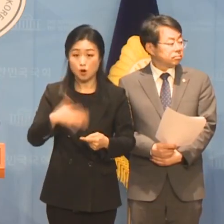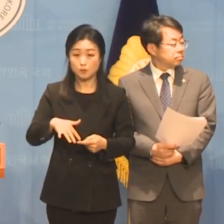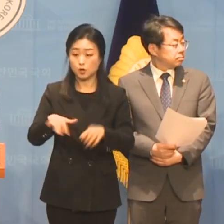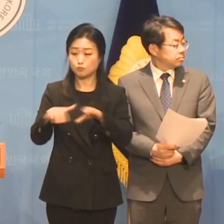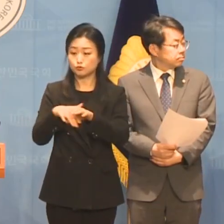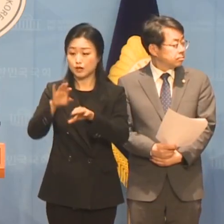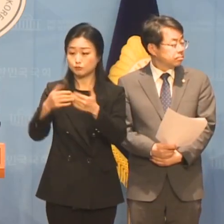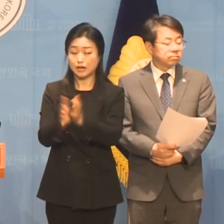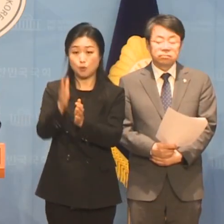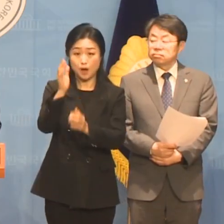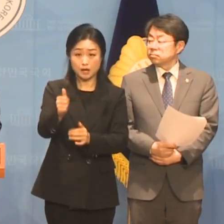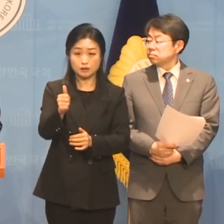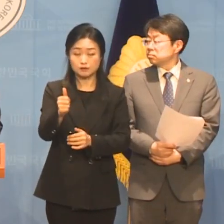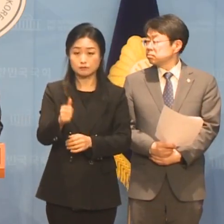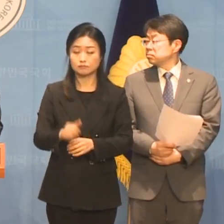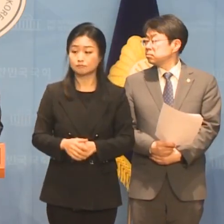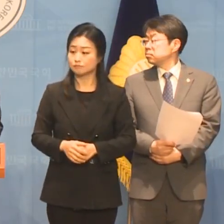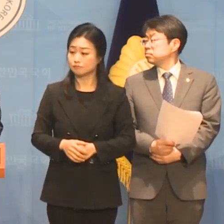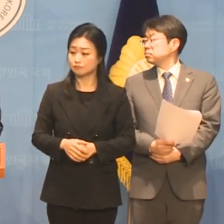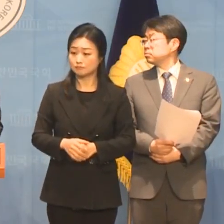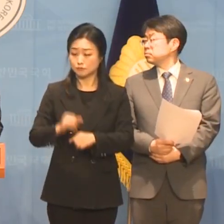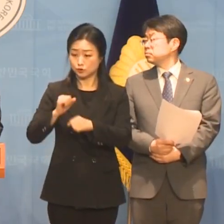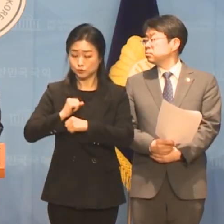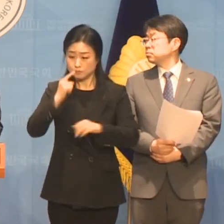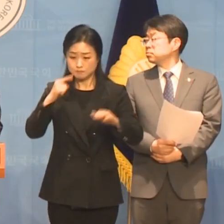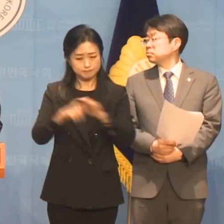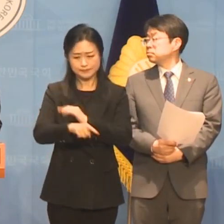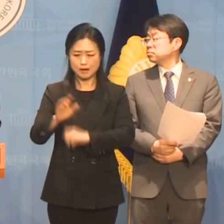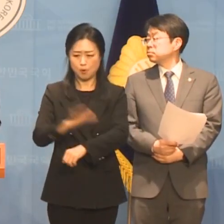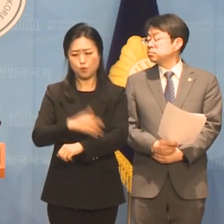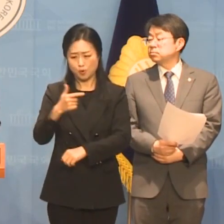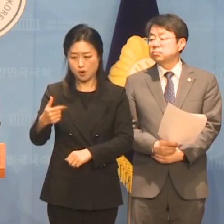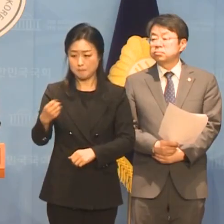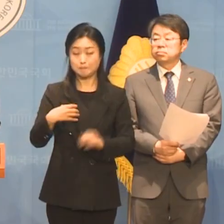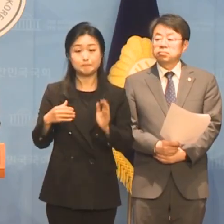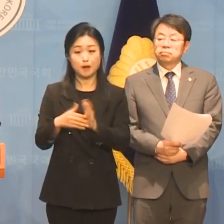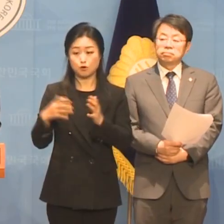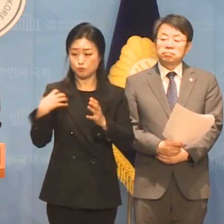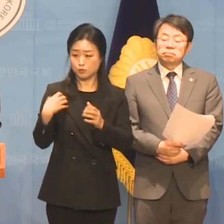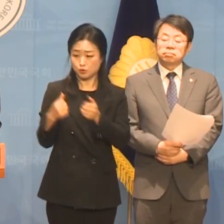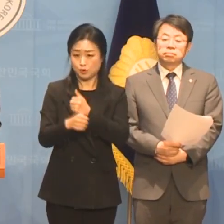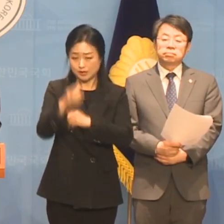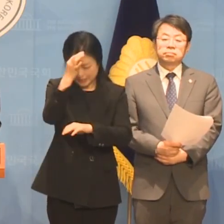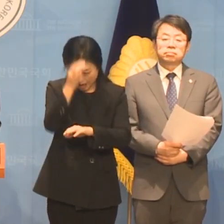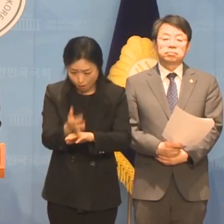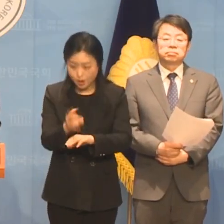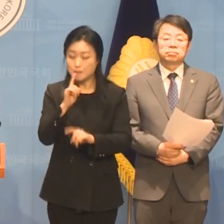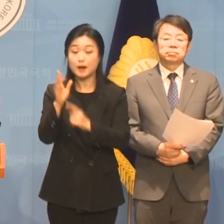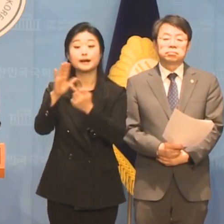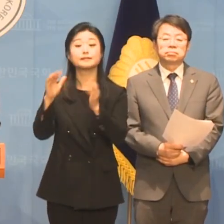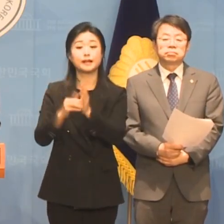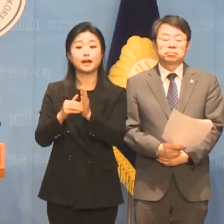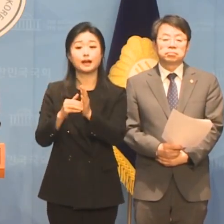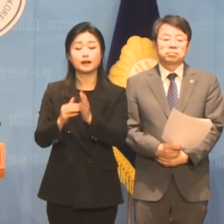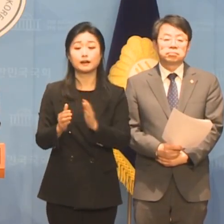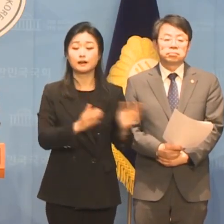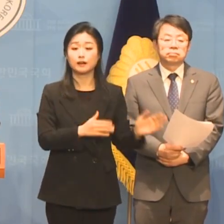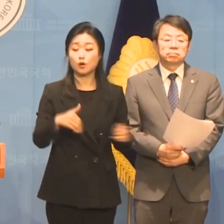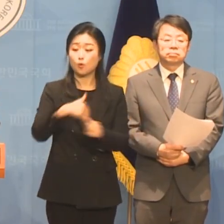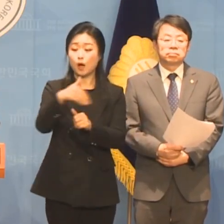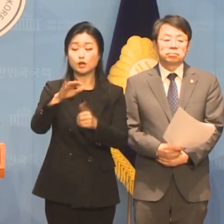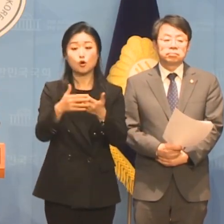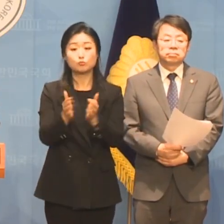문체부 장관조차 비상계엄은 잘못된 것이며 국무위원으로서 사죄의 뜻을 밝혔습니다.